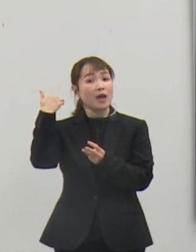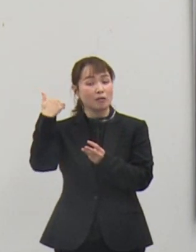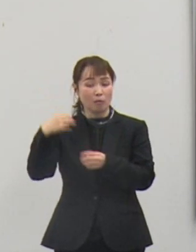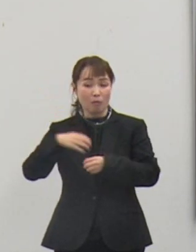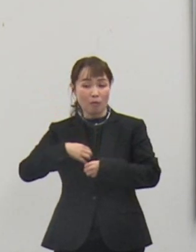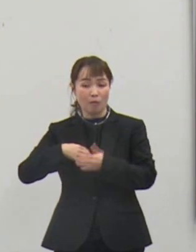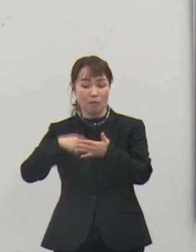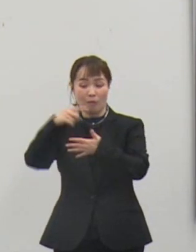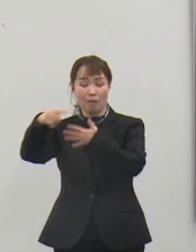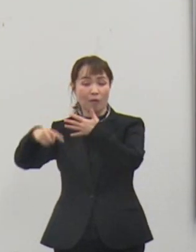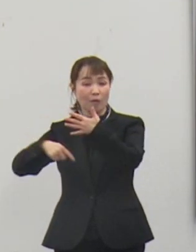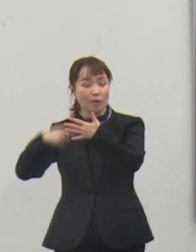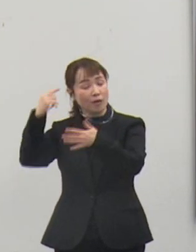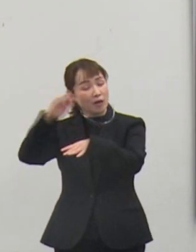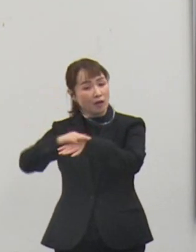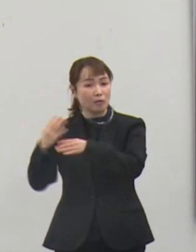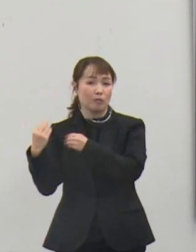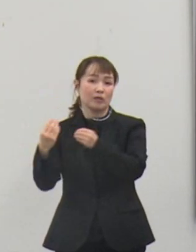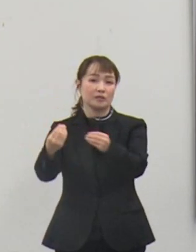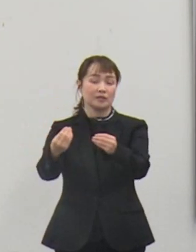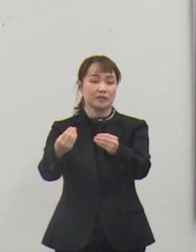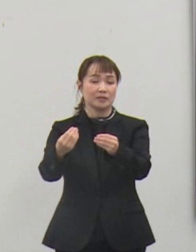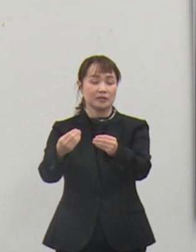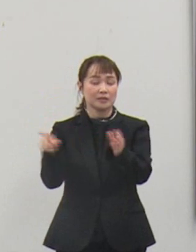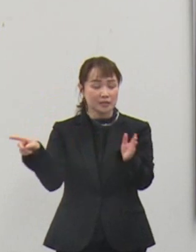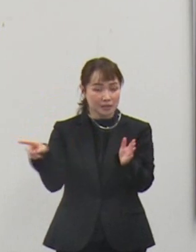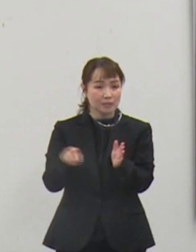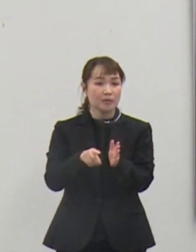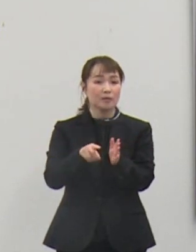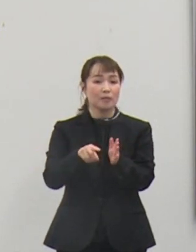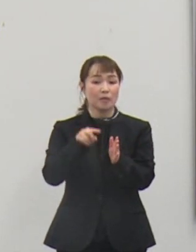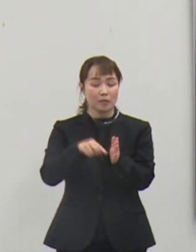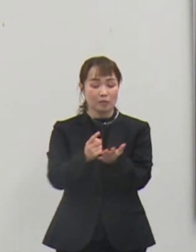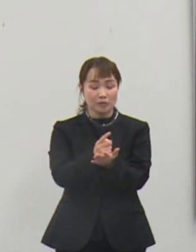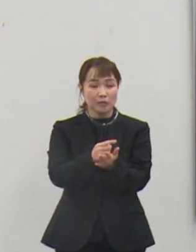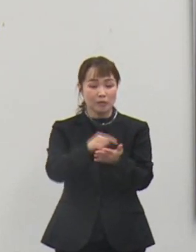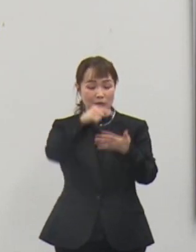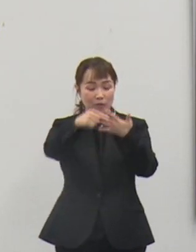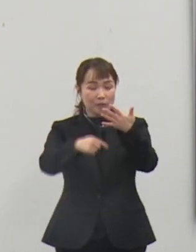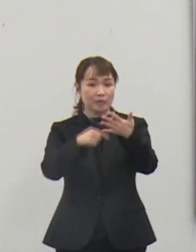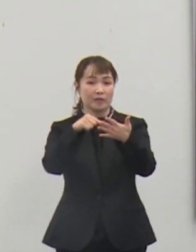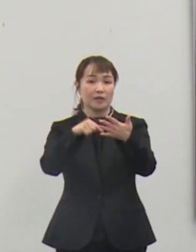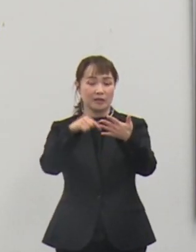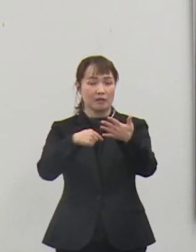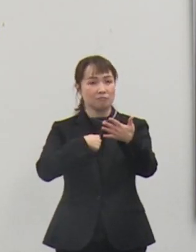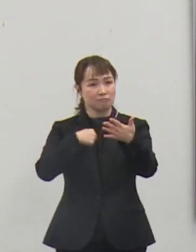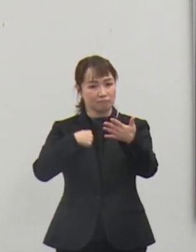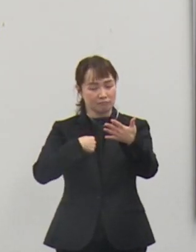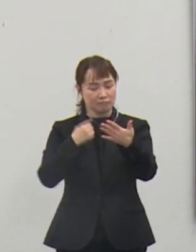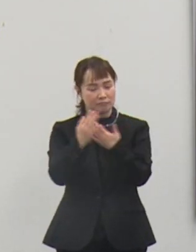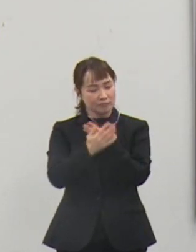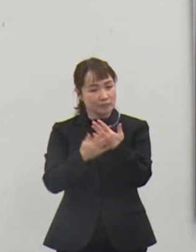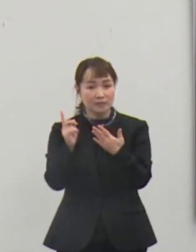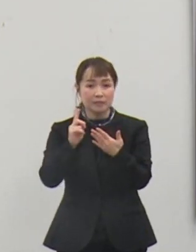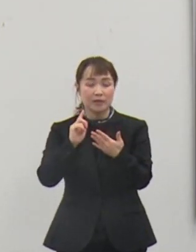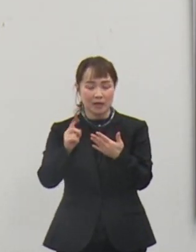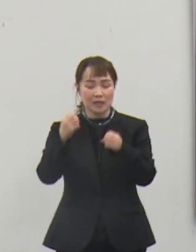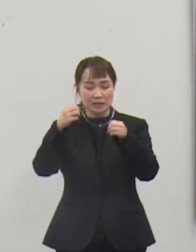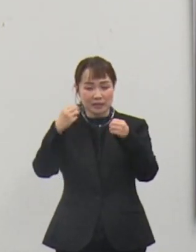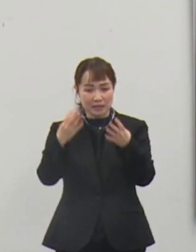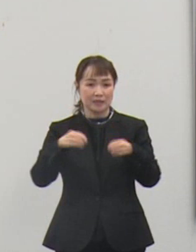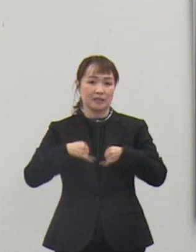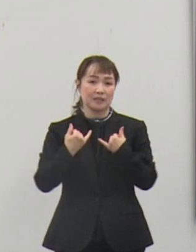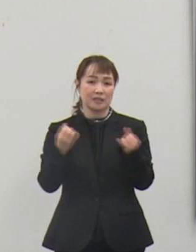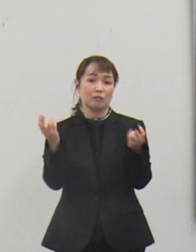の時と書いておりません。でこれまでもこういった指標の中で私自身が重視してきたのは新規感染